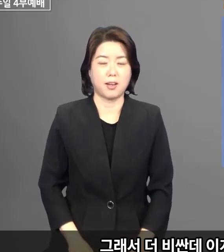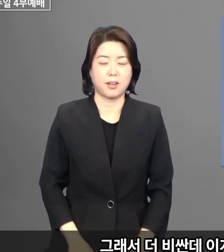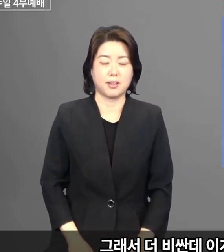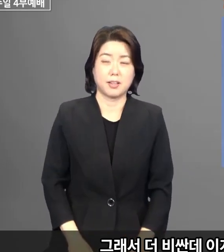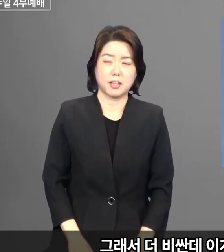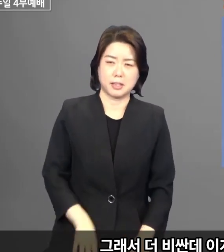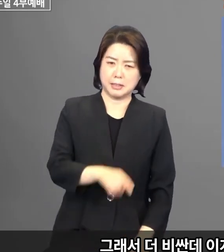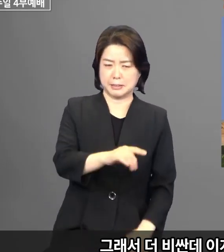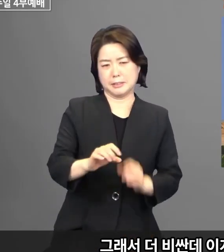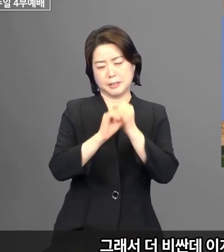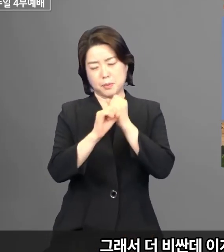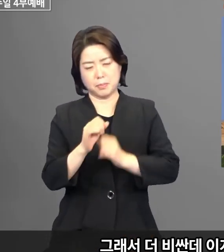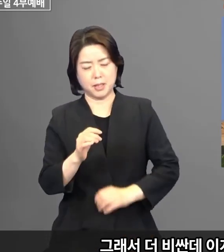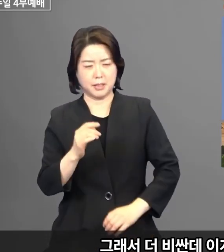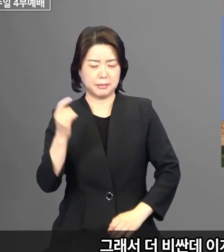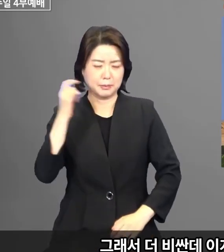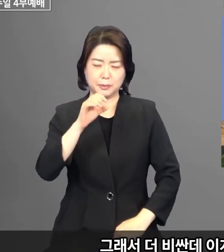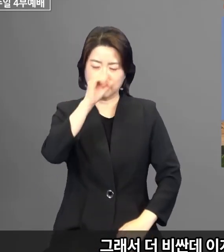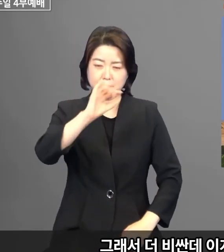그래서